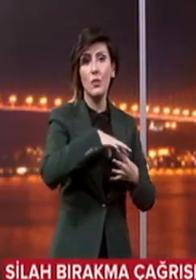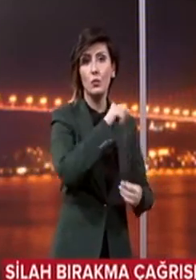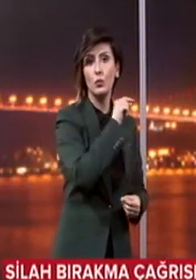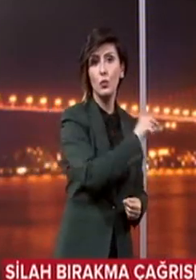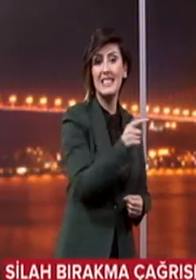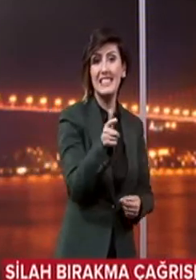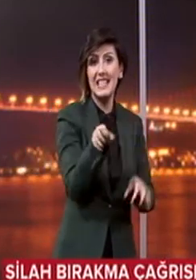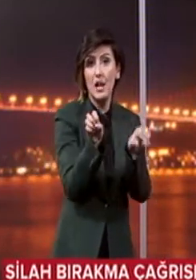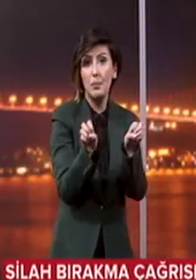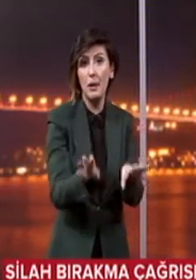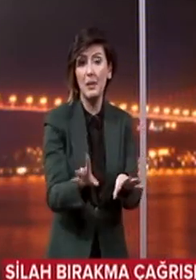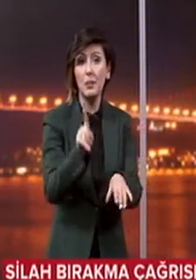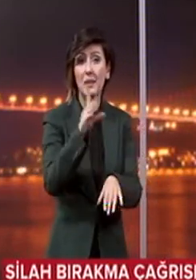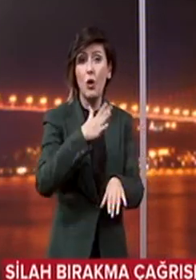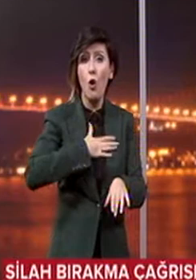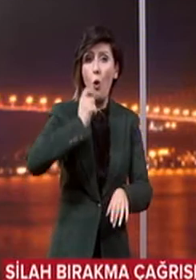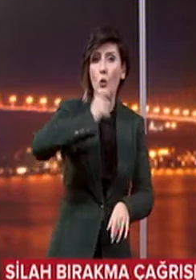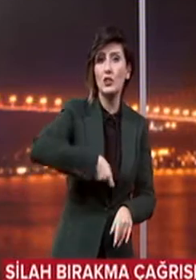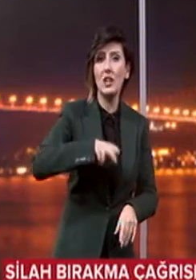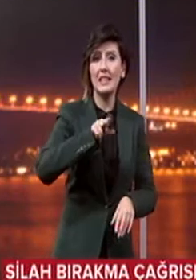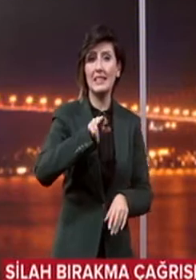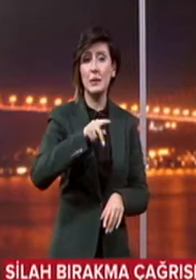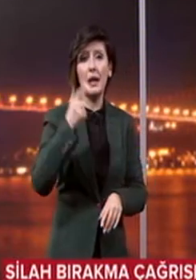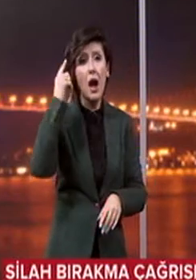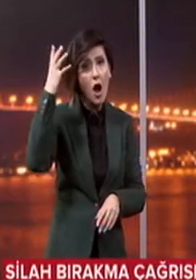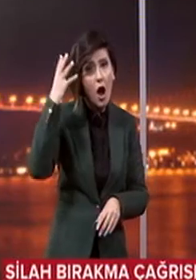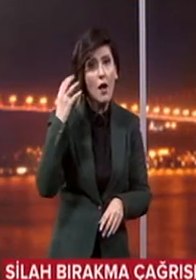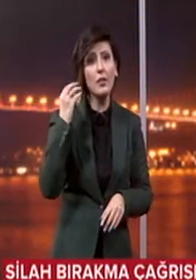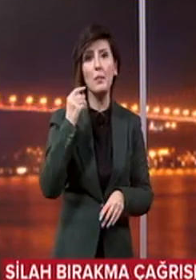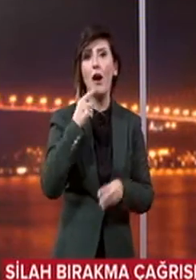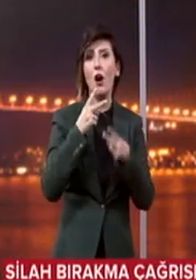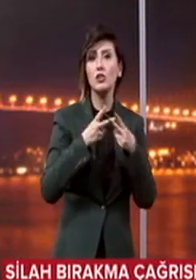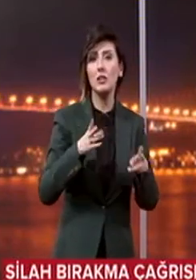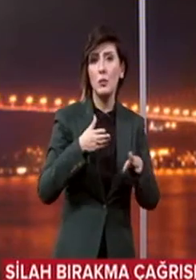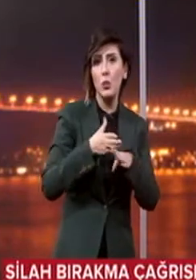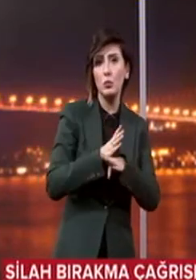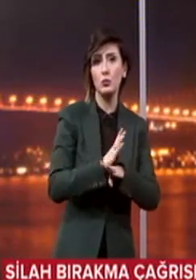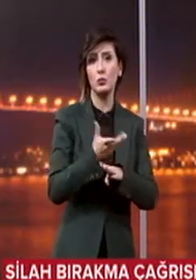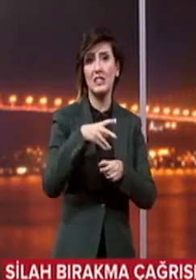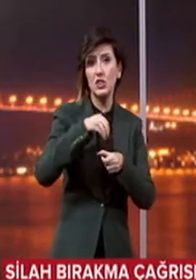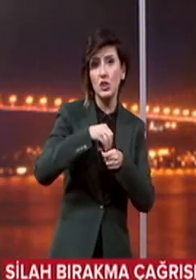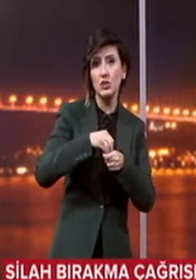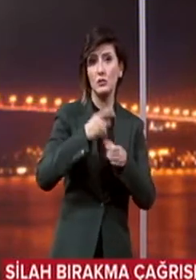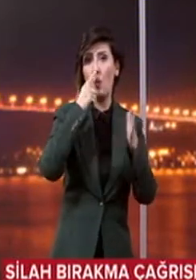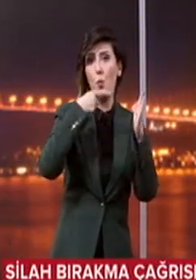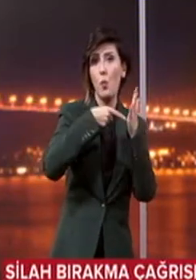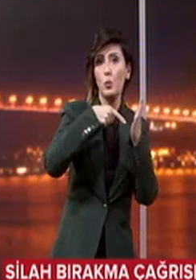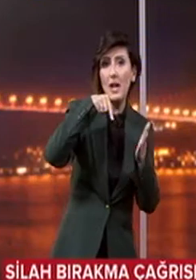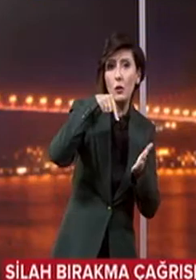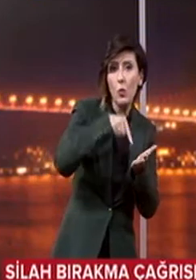Davutoğlu, silahları bırakmanın bir ön şartı gibi takdir edilmesi açıklamanın özünü, muhtevasını, odaklandığı noktayı saptırmak anlamına